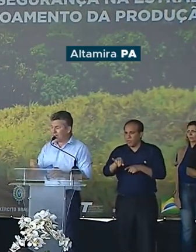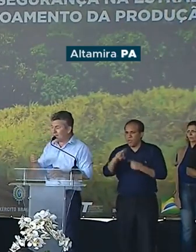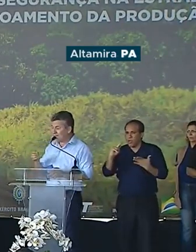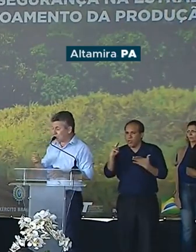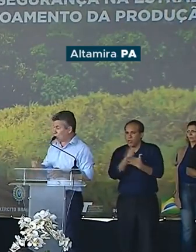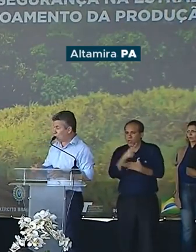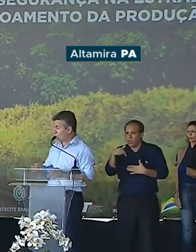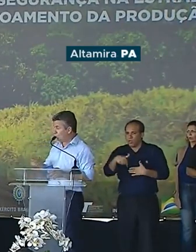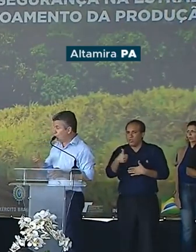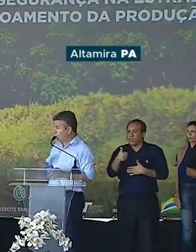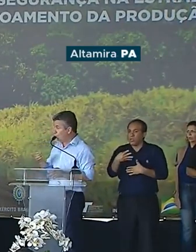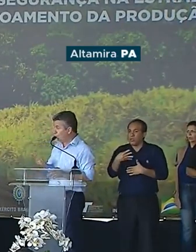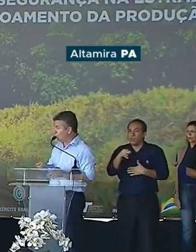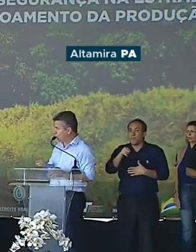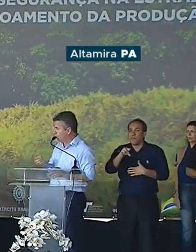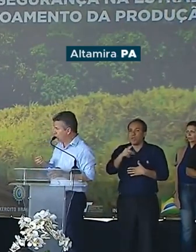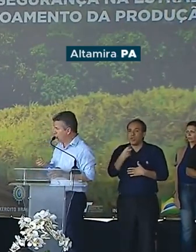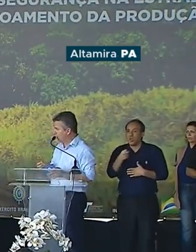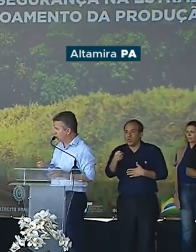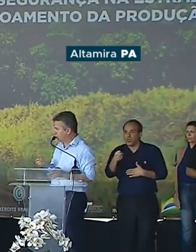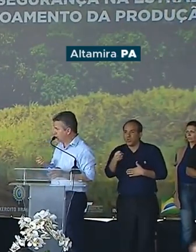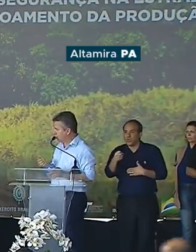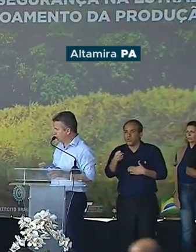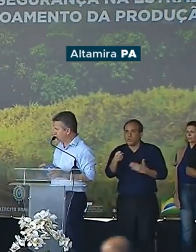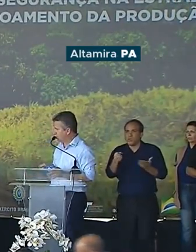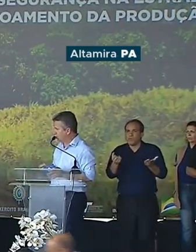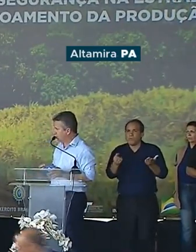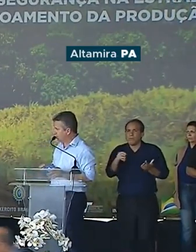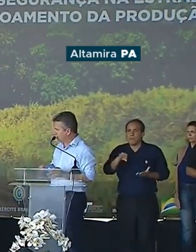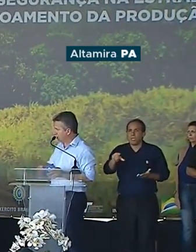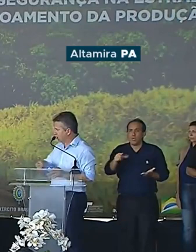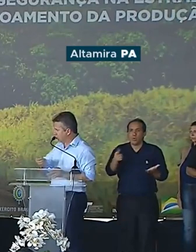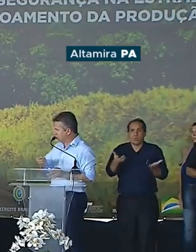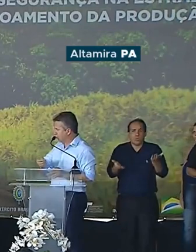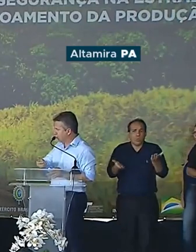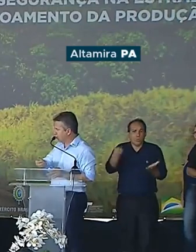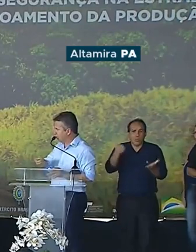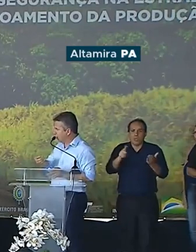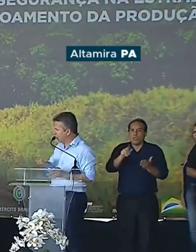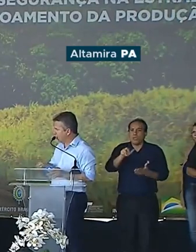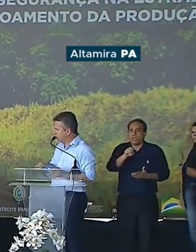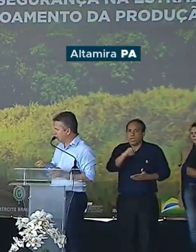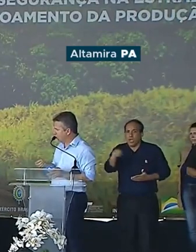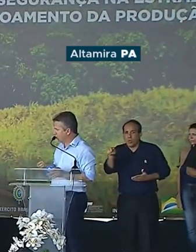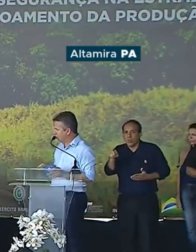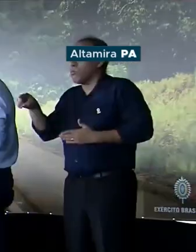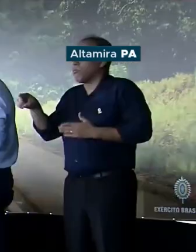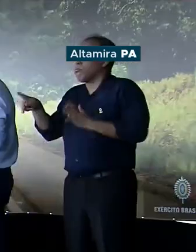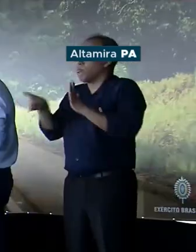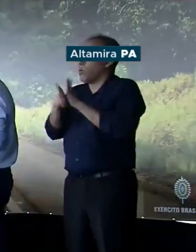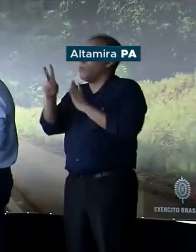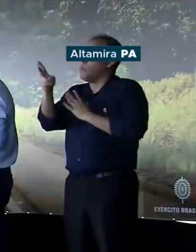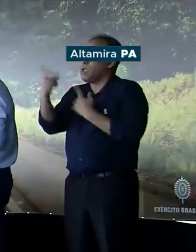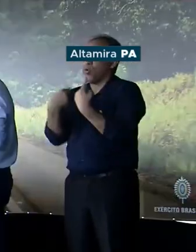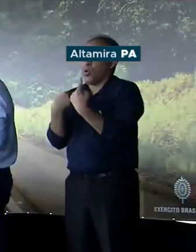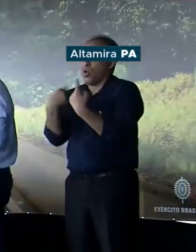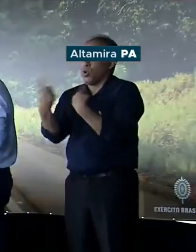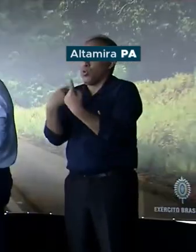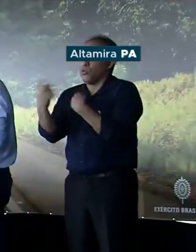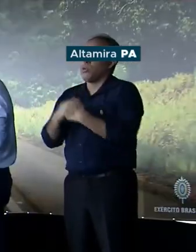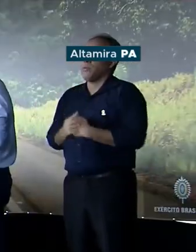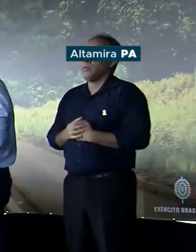aproximadamente 14 milhões de toneladas de grãos pelas rodovias e milhares de caminhões.